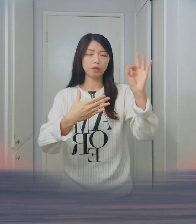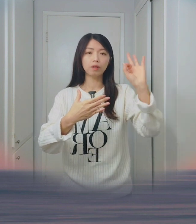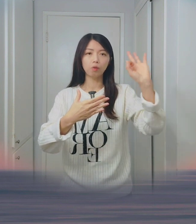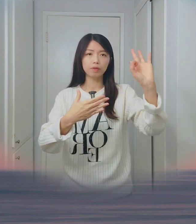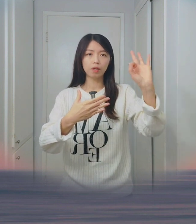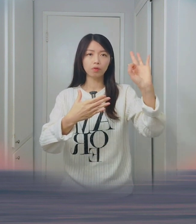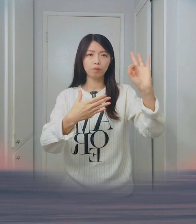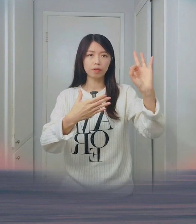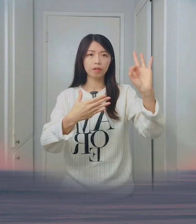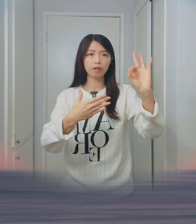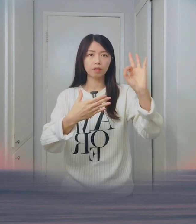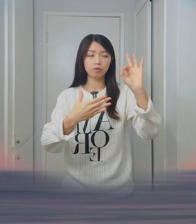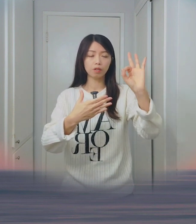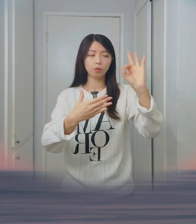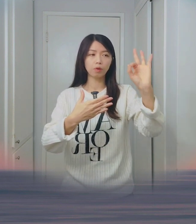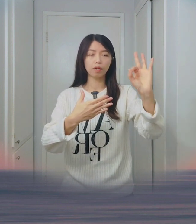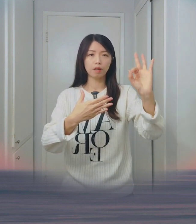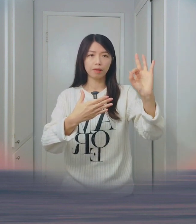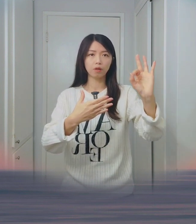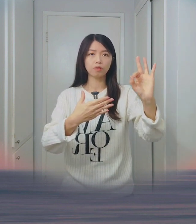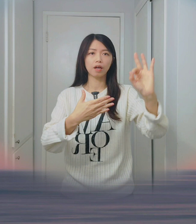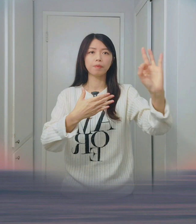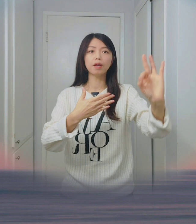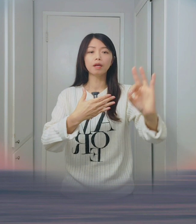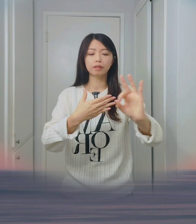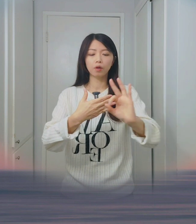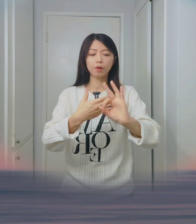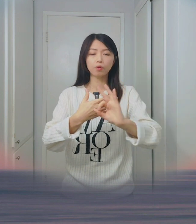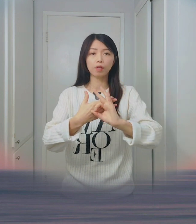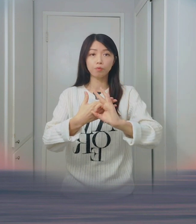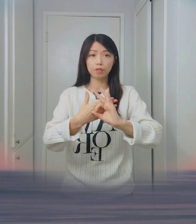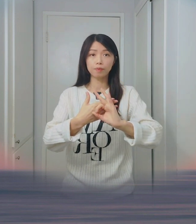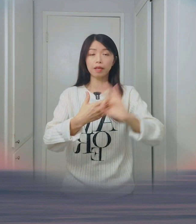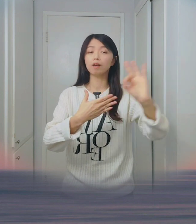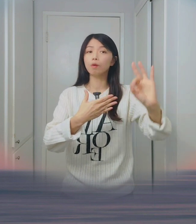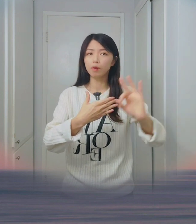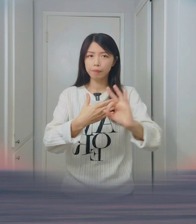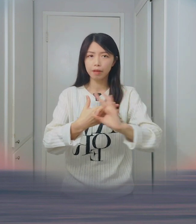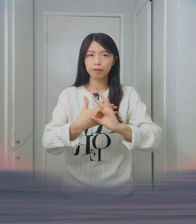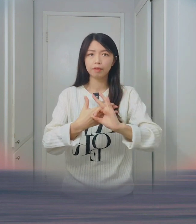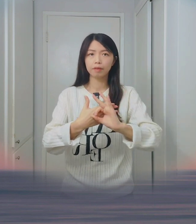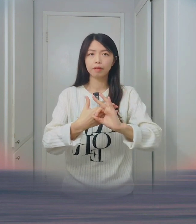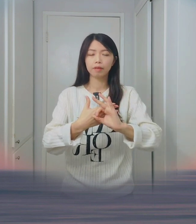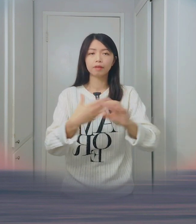다른 손은 엄지하고 검지를 붙여서 동그랗게 만들어 주신 다음에 그대로 왼손 등에 붙이시면 돼요.